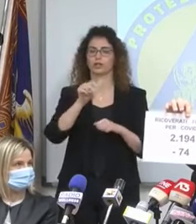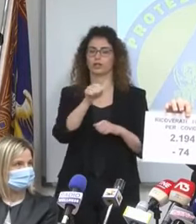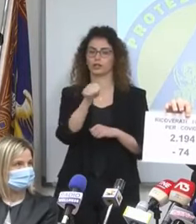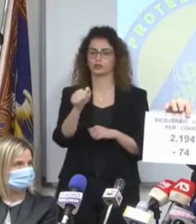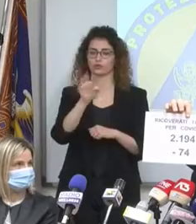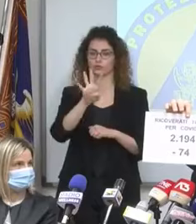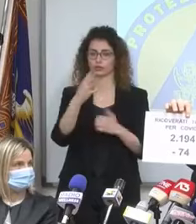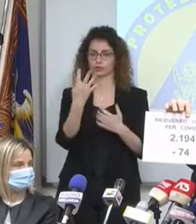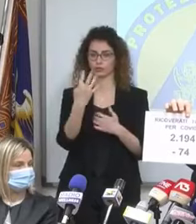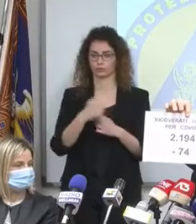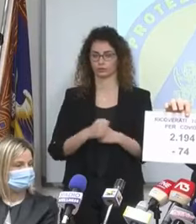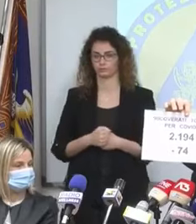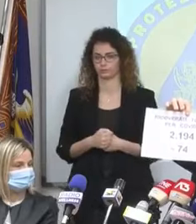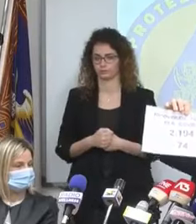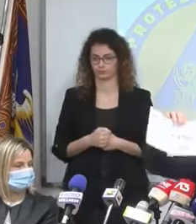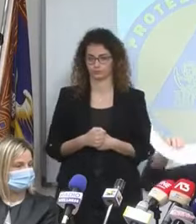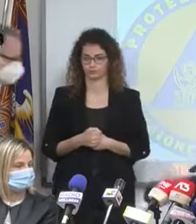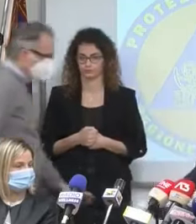2.194.